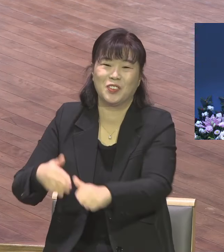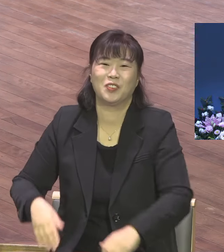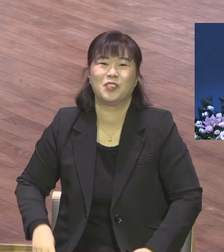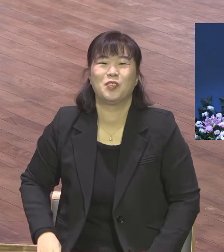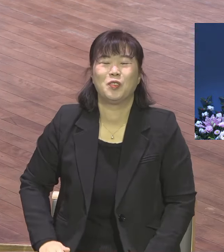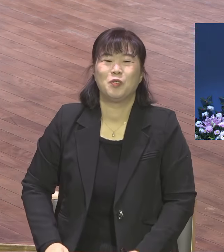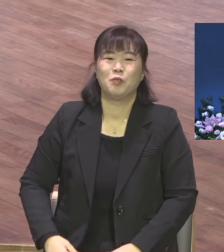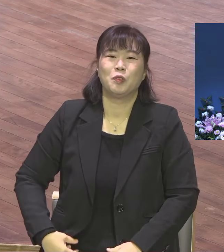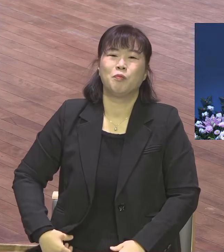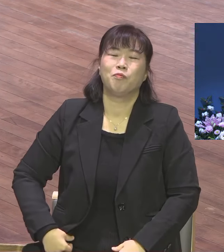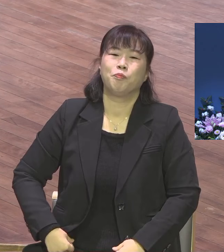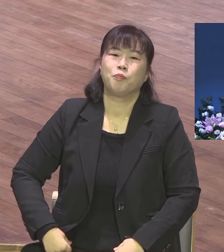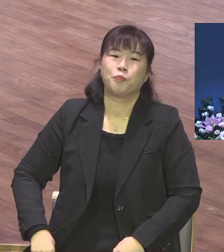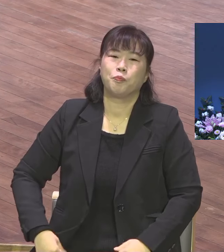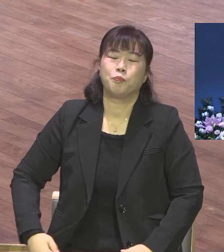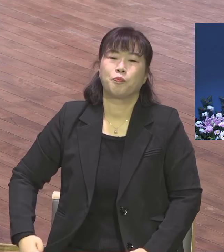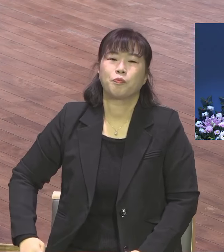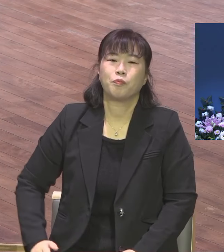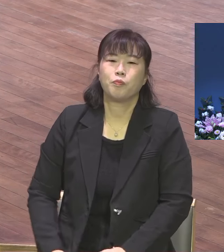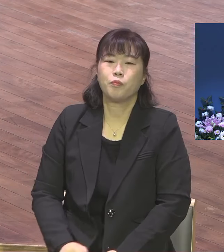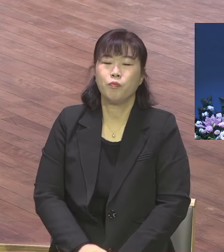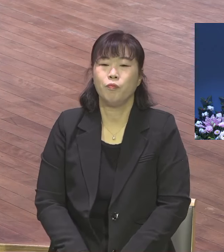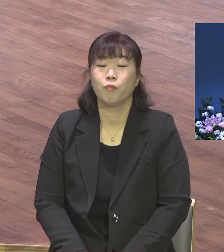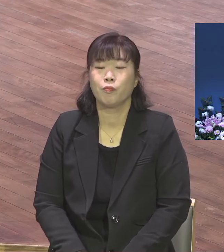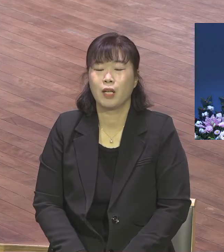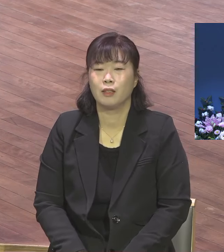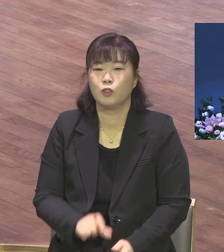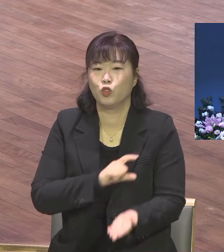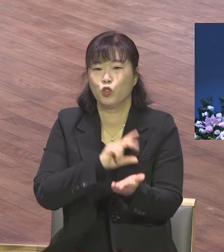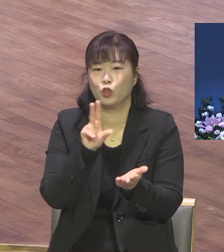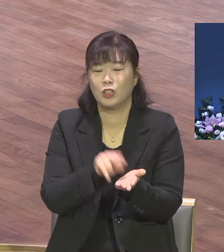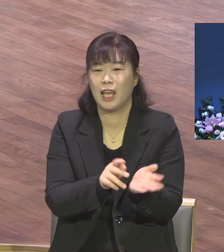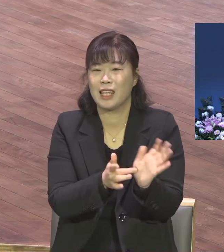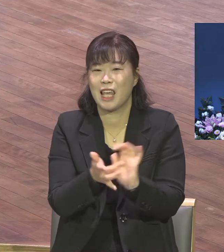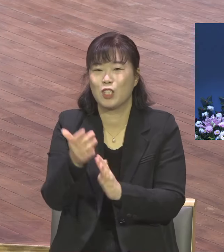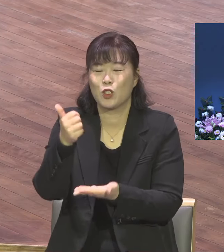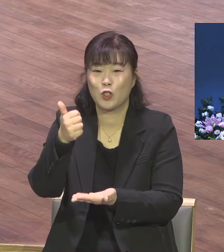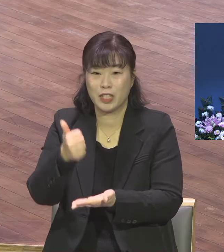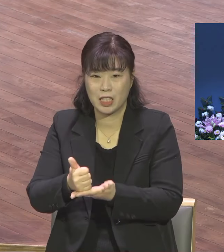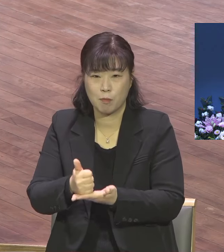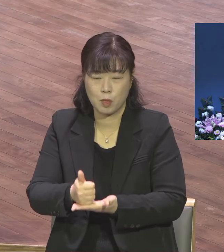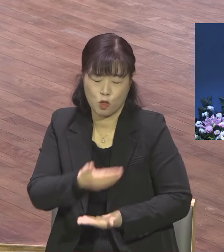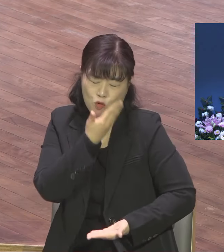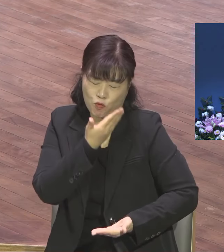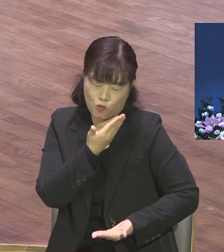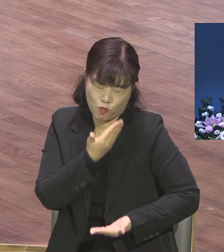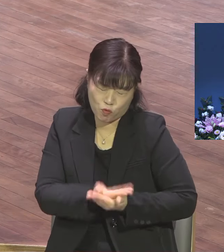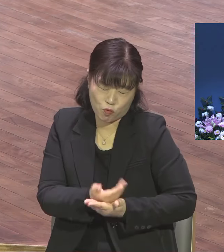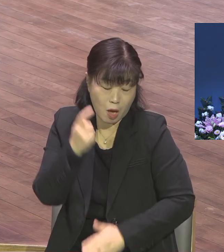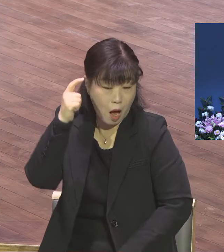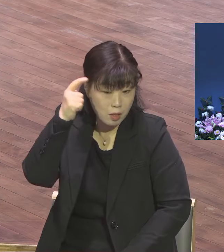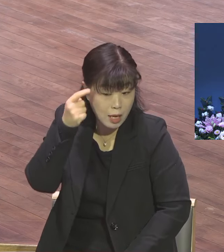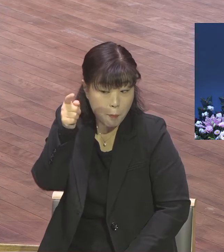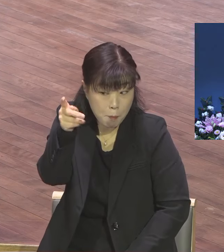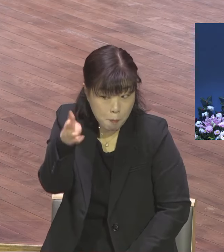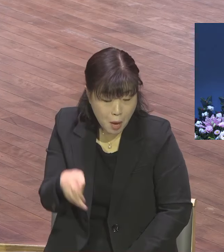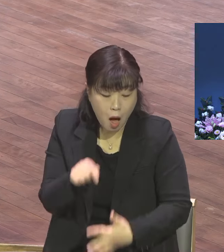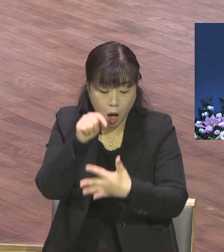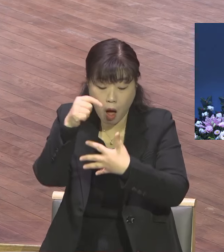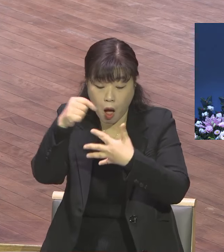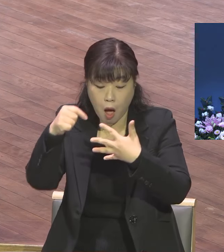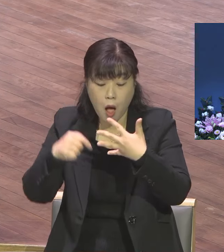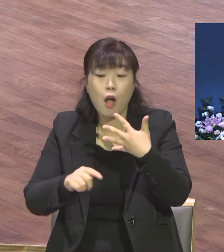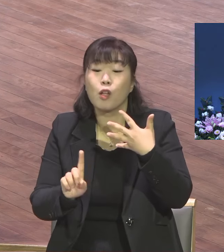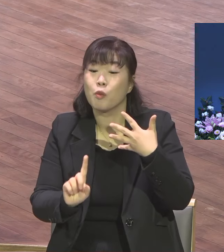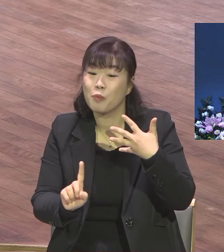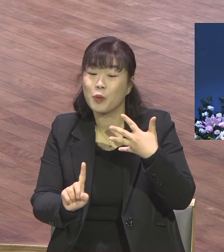여드름 말씀 가지고 예수님의 우선순위란 제목으로 말씀드립니다. 지난 주간 뉴스 보신